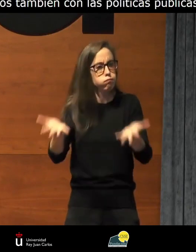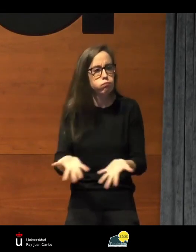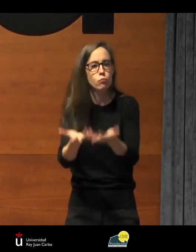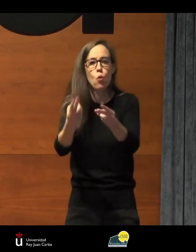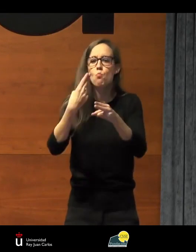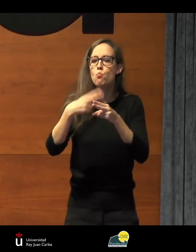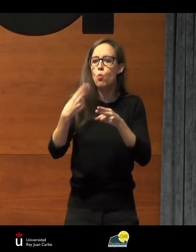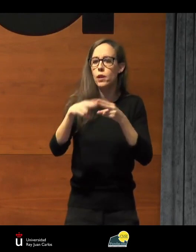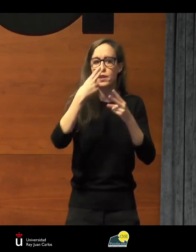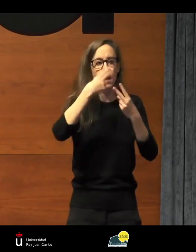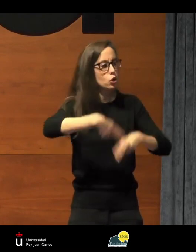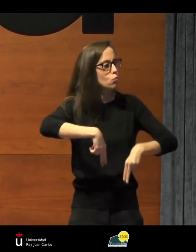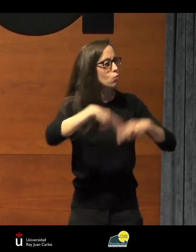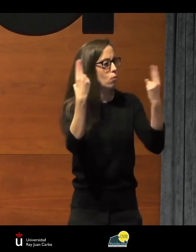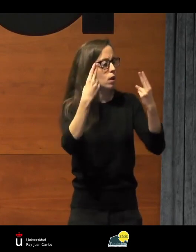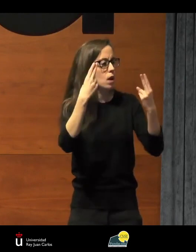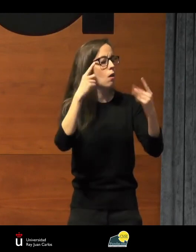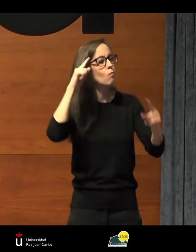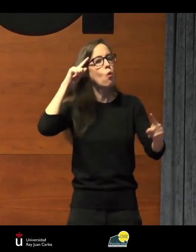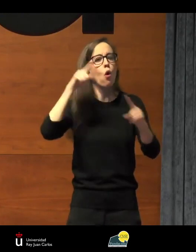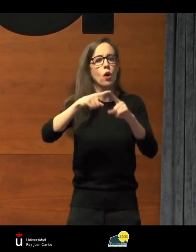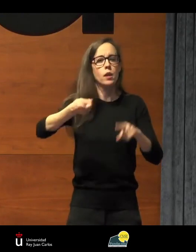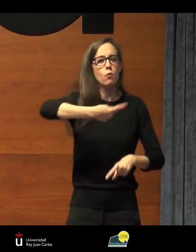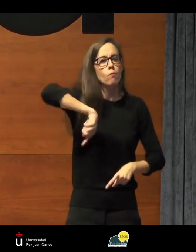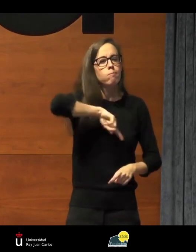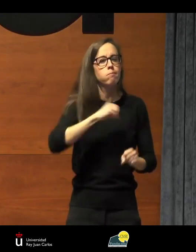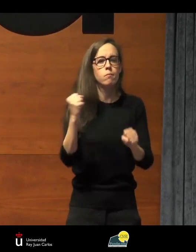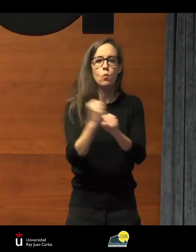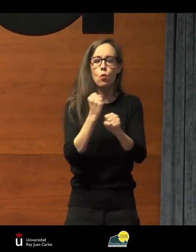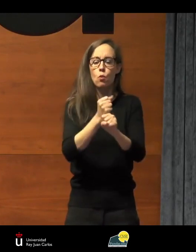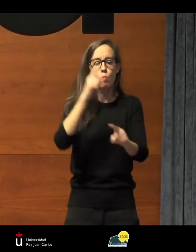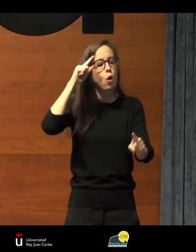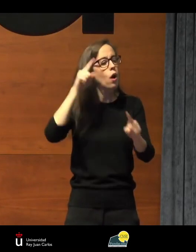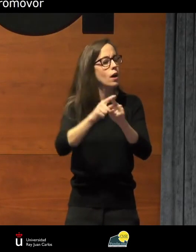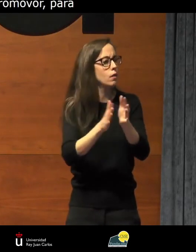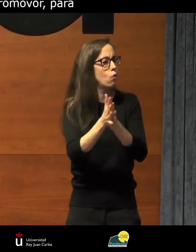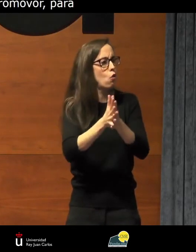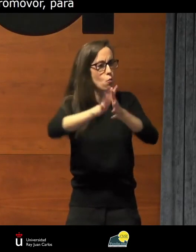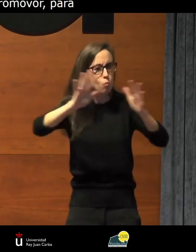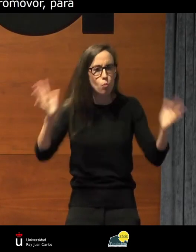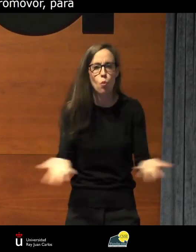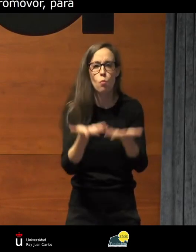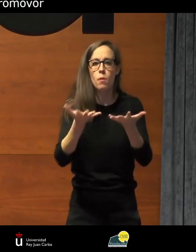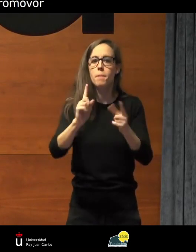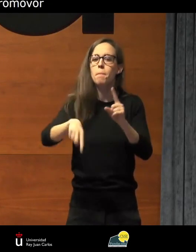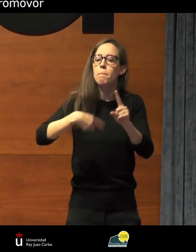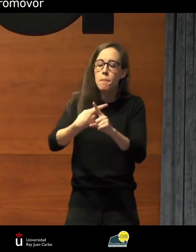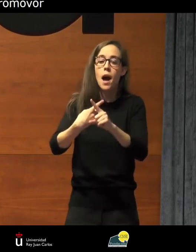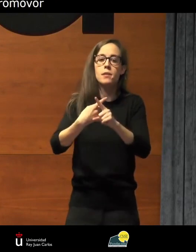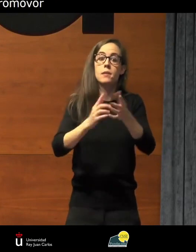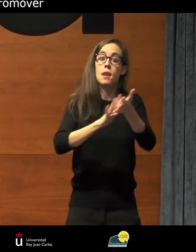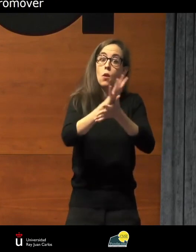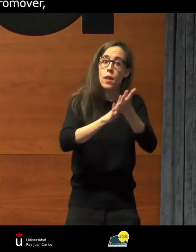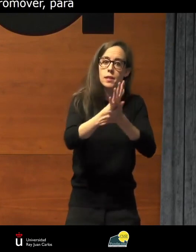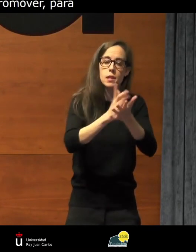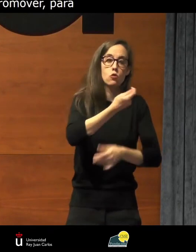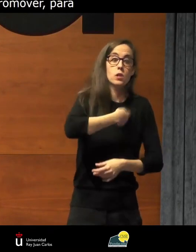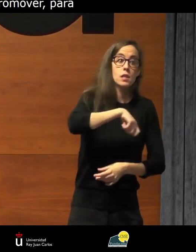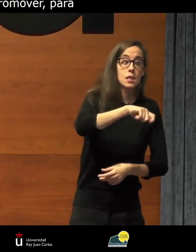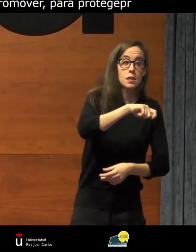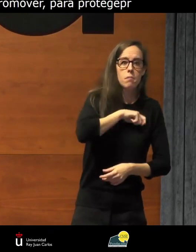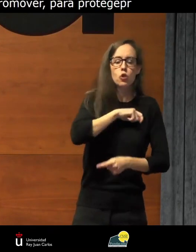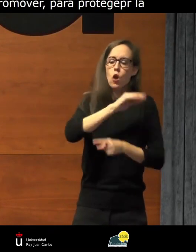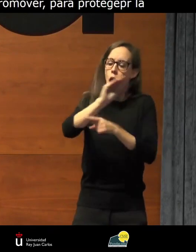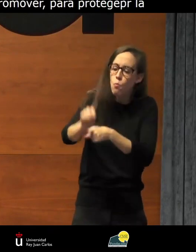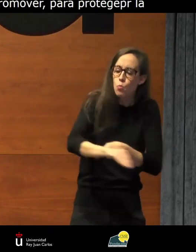debemos desarrollar para promover, para proteger la lengua de signos española como lo